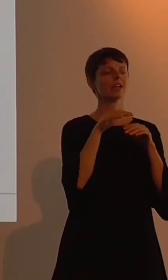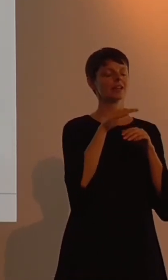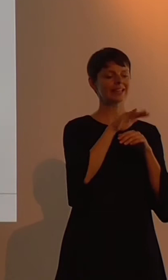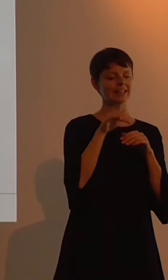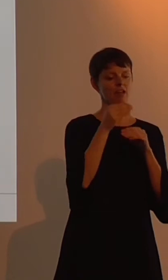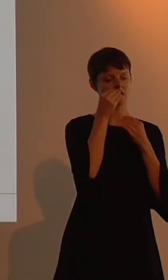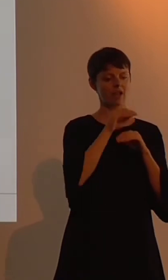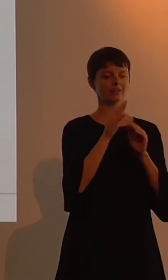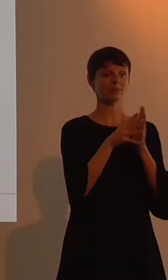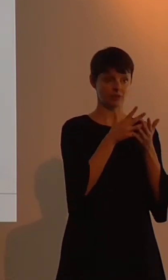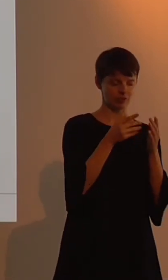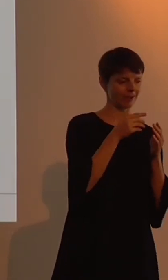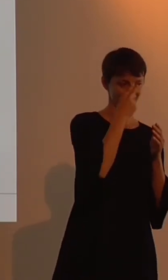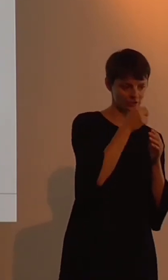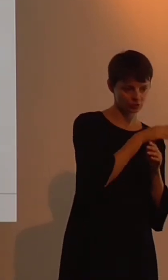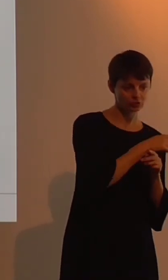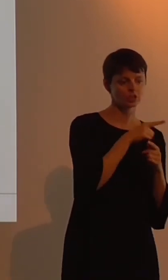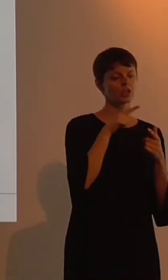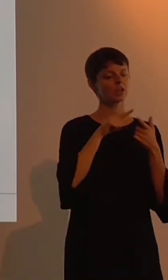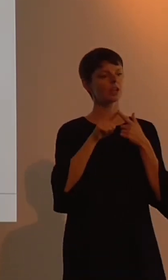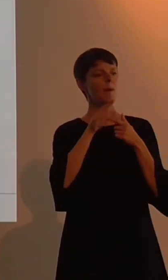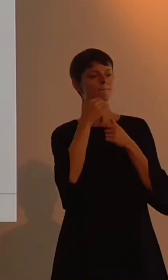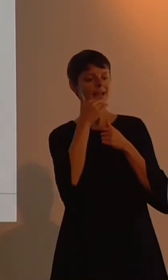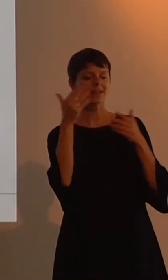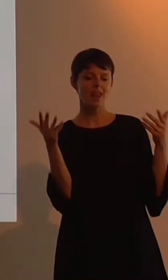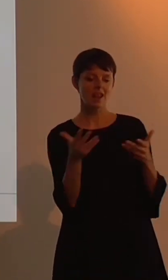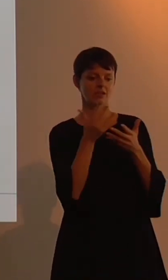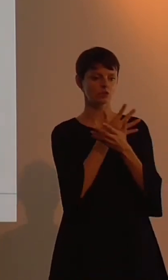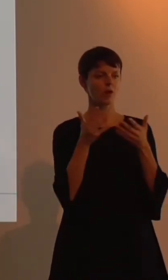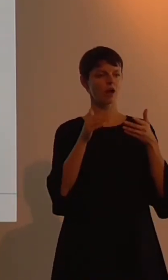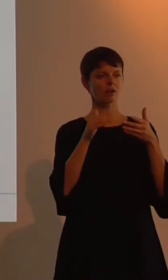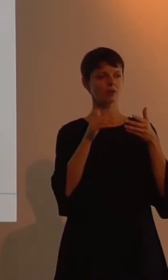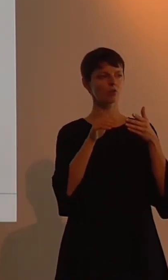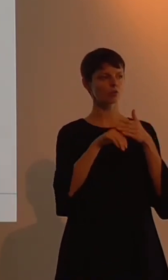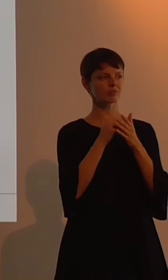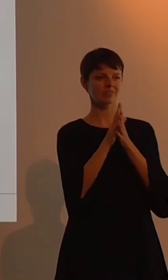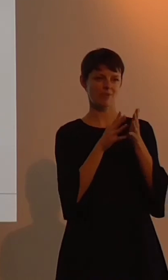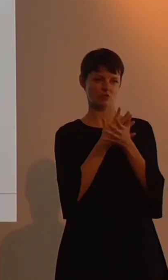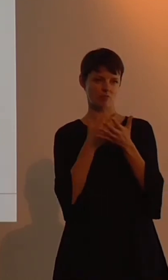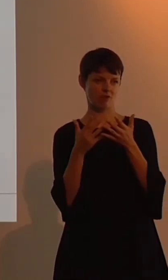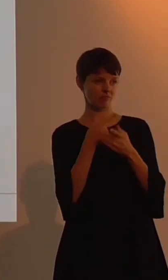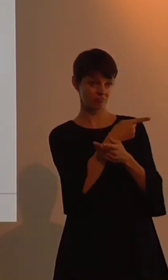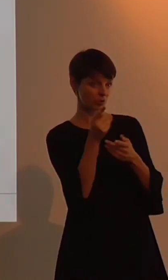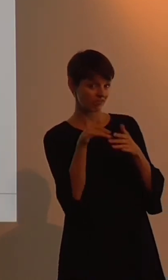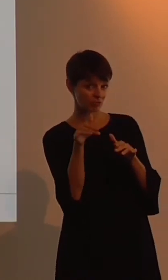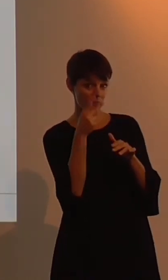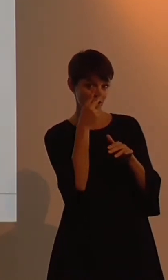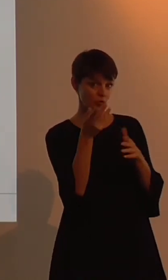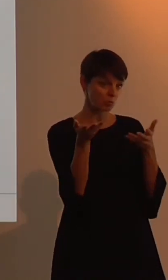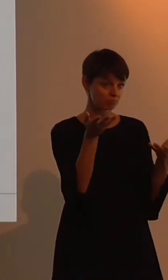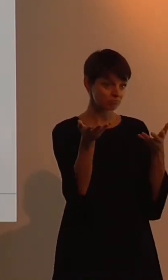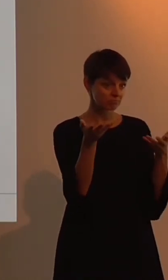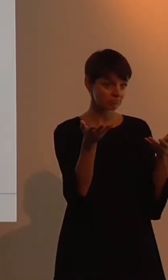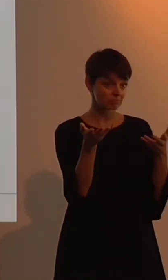Menschen. Aber ich glaube, in leichter Sprache und Gewehr zeigen will, dass wir im Rahmen dessen, was wir lösen, versuchen, das